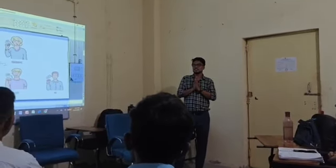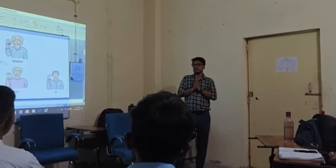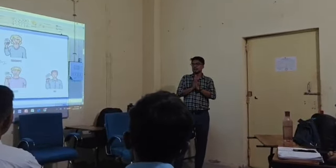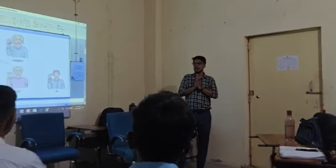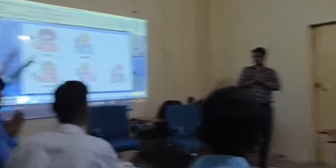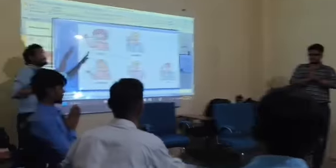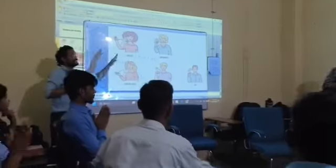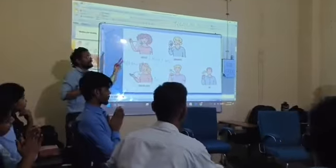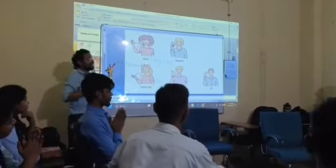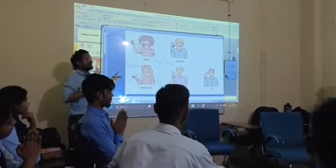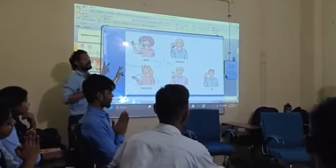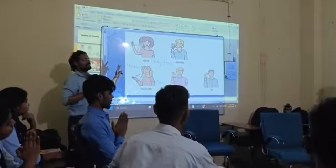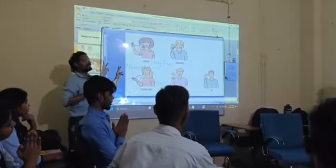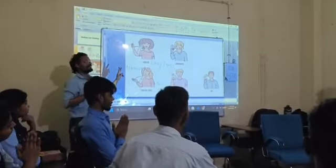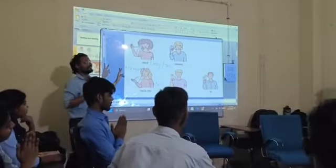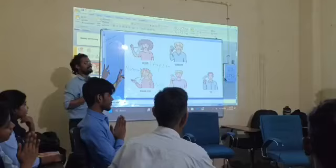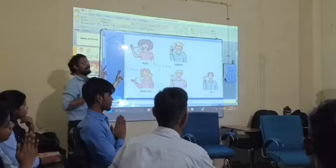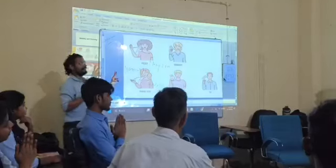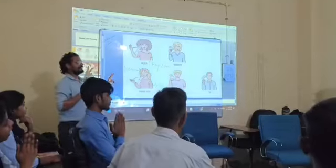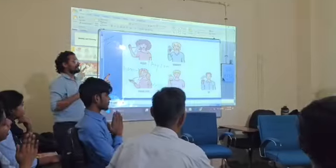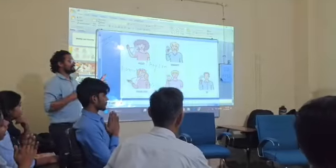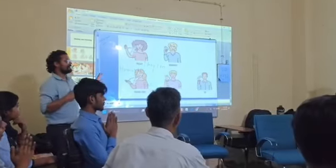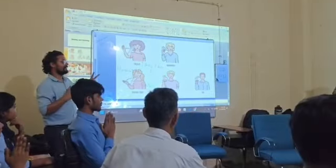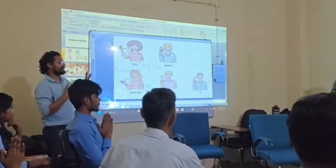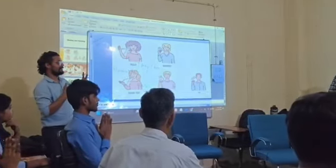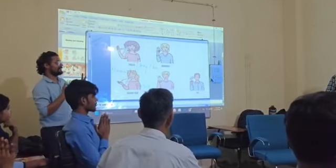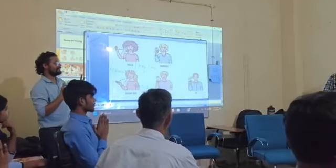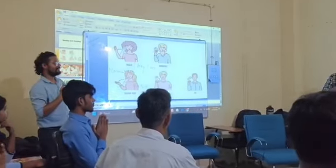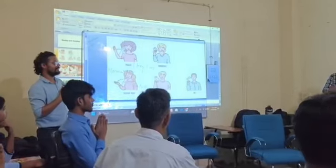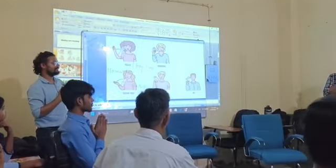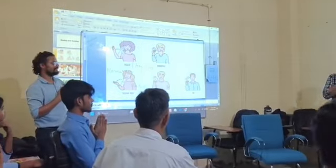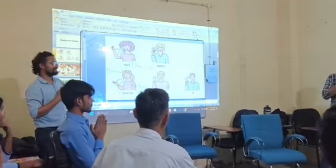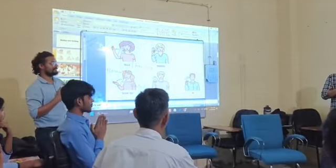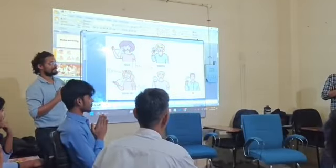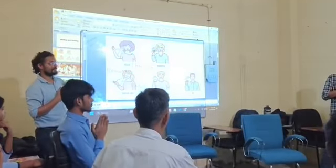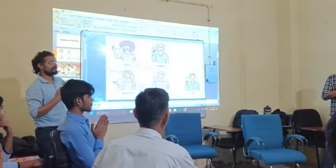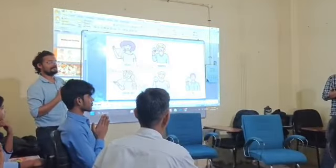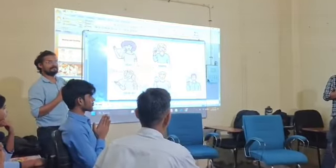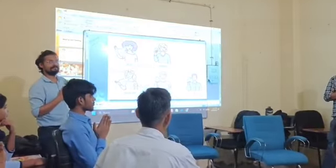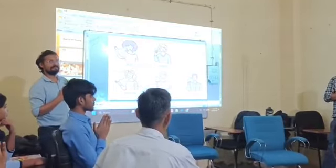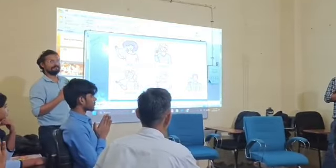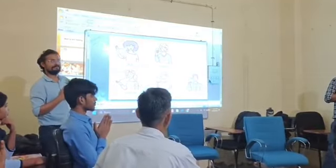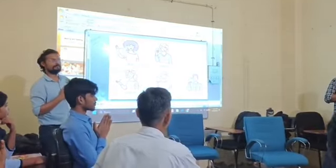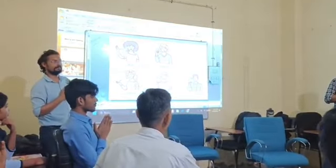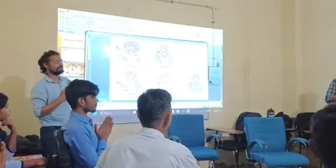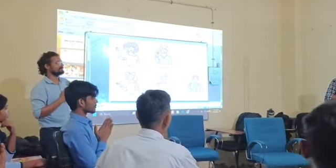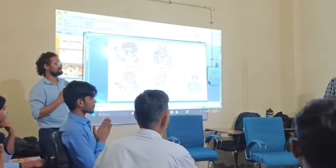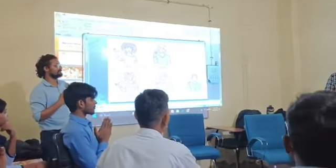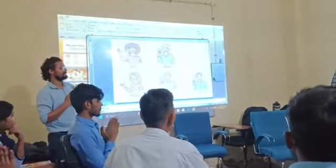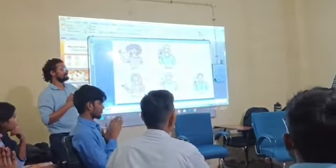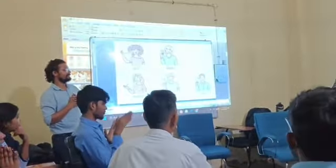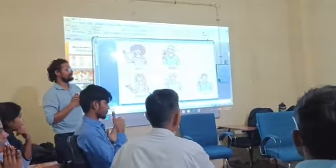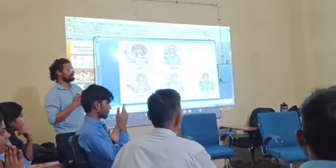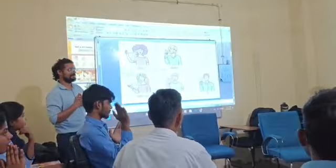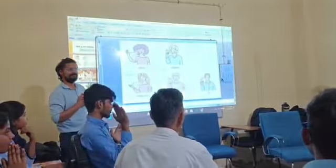ये साइन वही है, बट हम बोलेंगे ना कि पूजा करने जा रहे हैं, होता है? बोलते हो